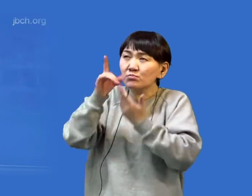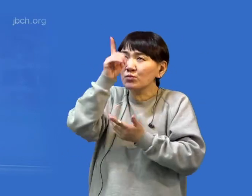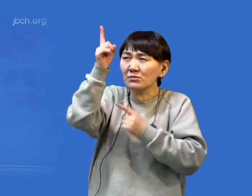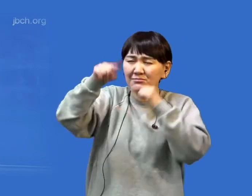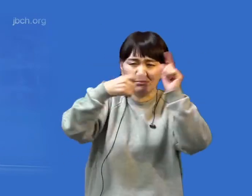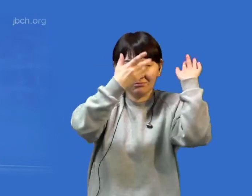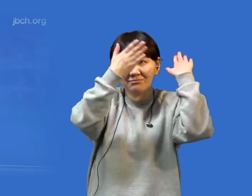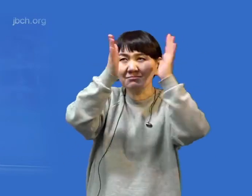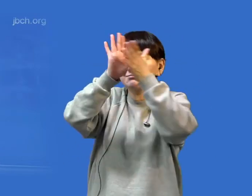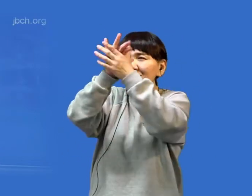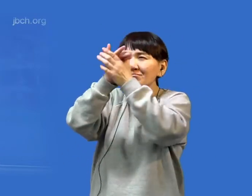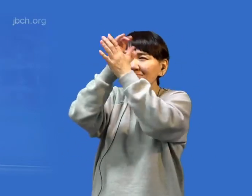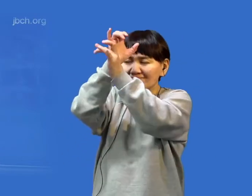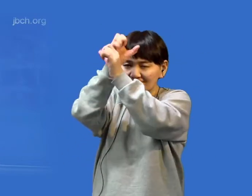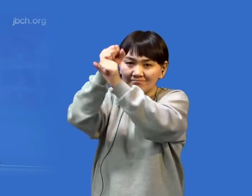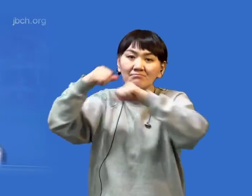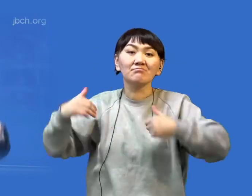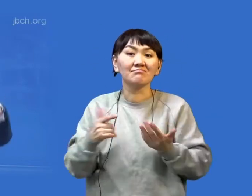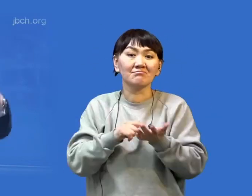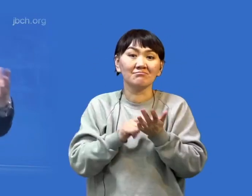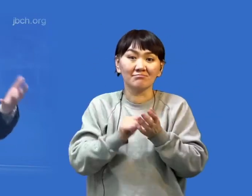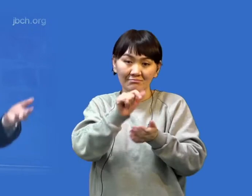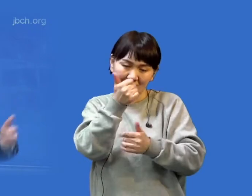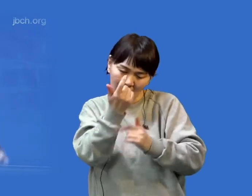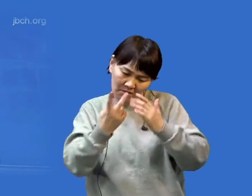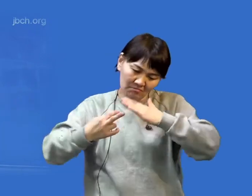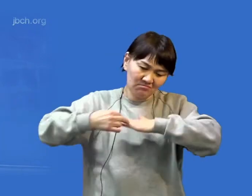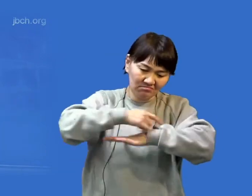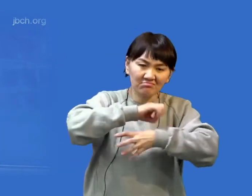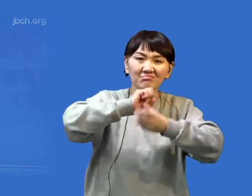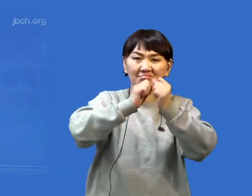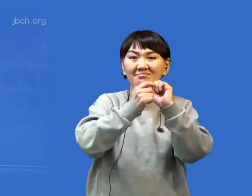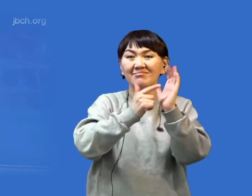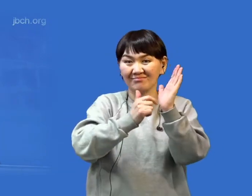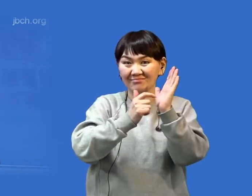амьдраа. Сайн нэг үлд.